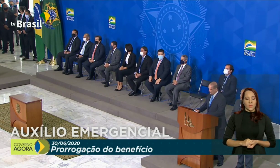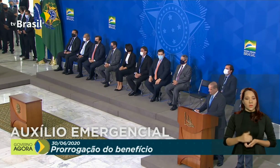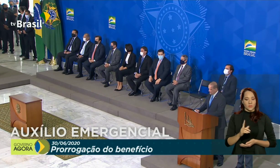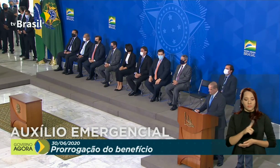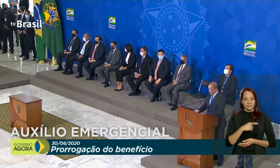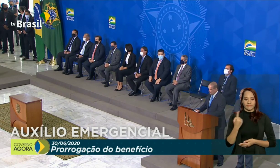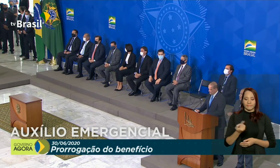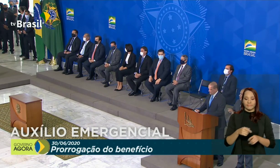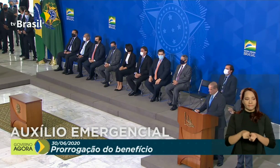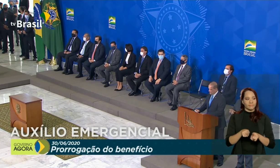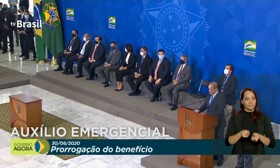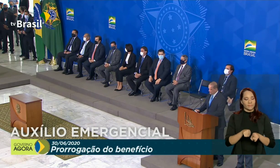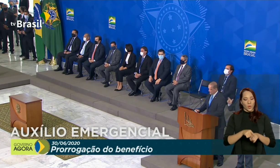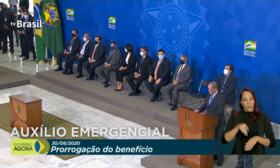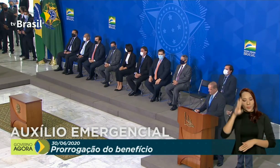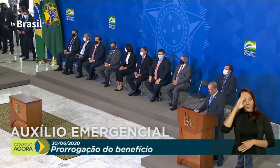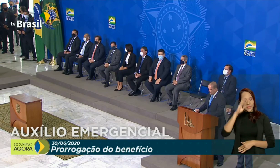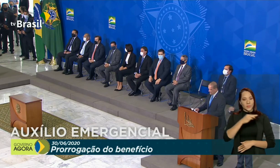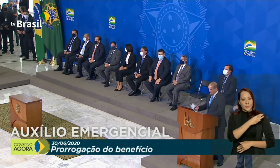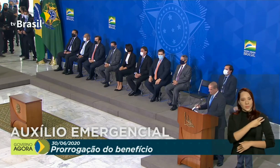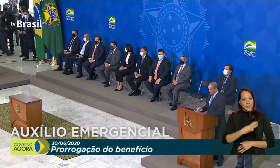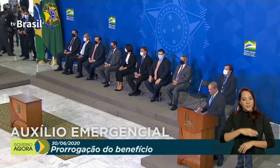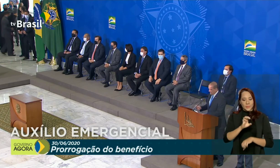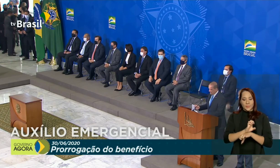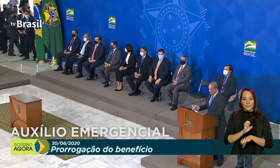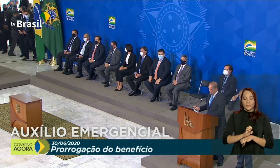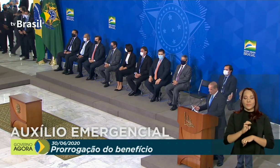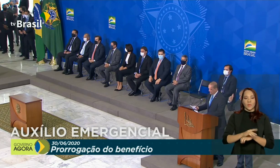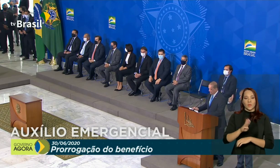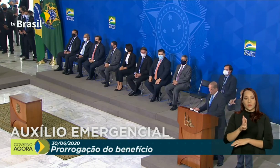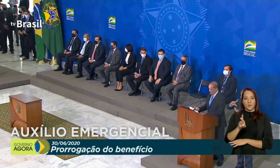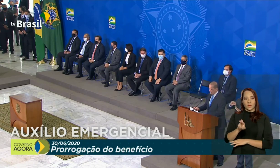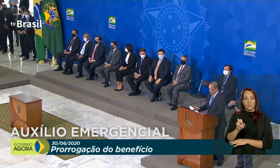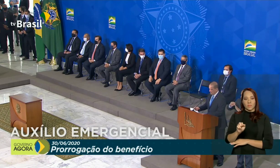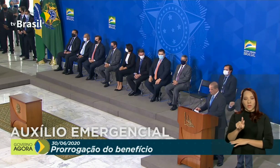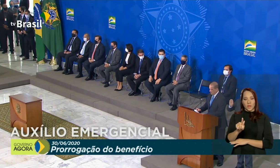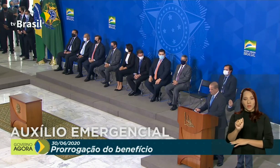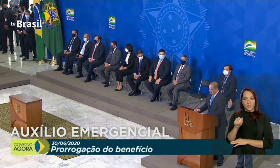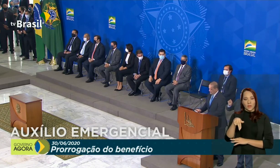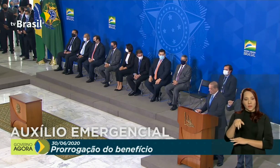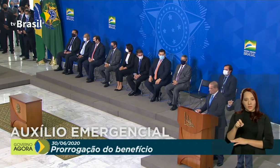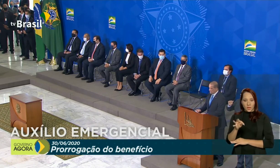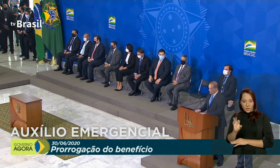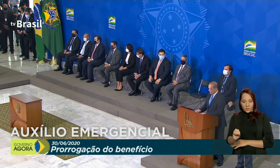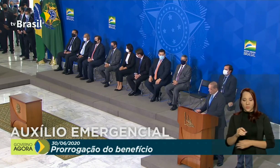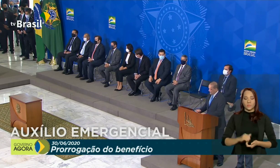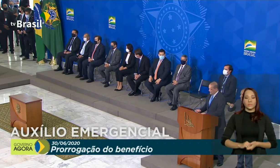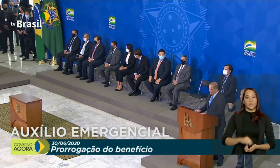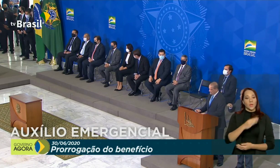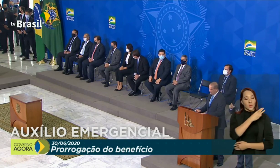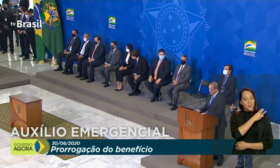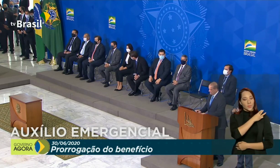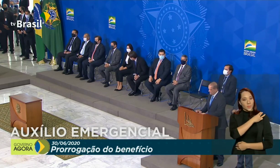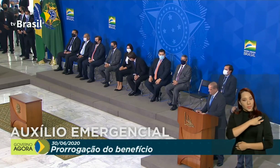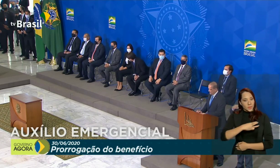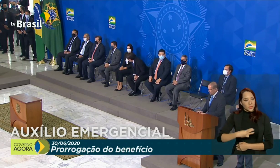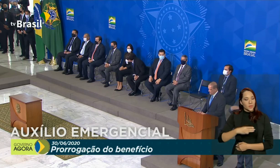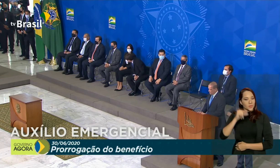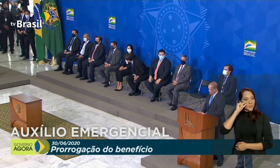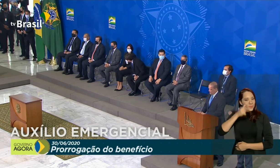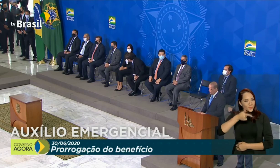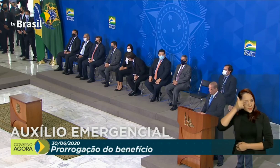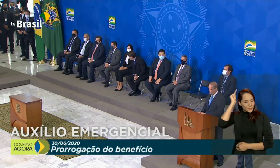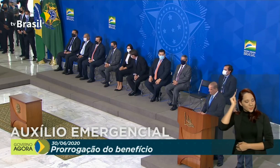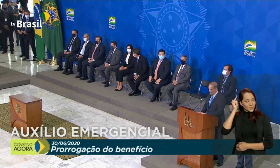nosso comandante, ministro de Estado, chefe da Casa Civil Braga Neto, ministro Paulo Guedes, da